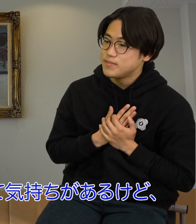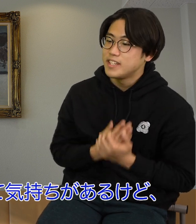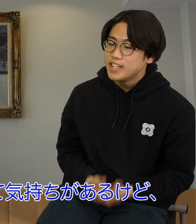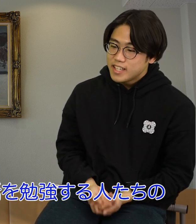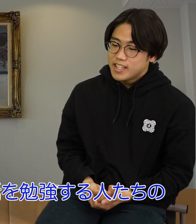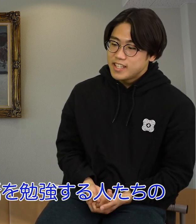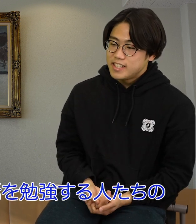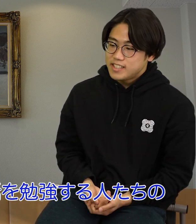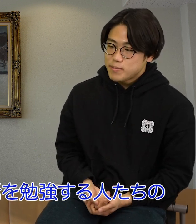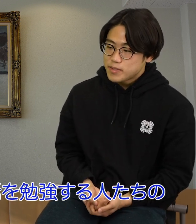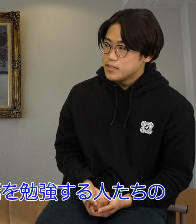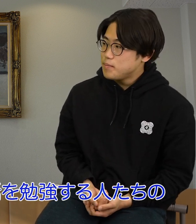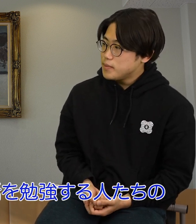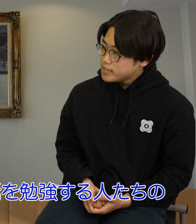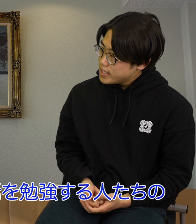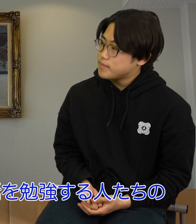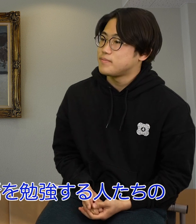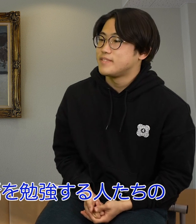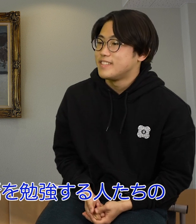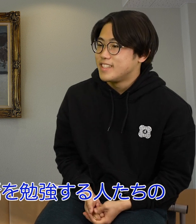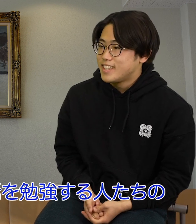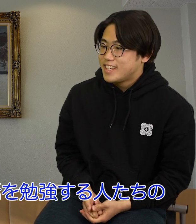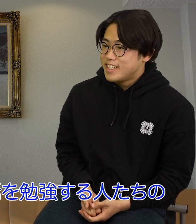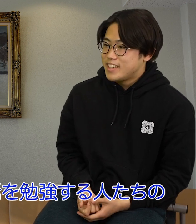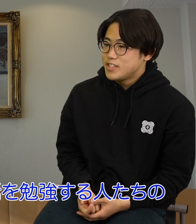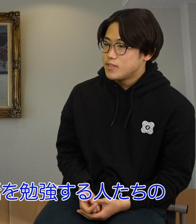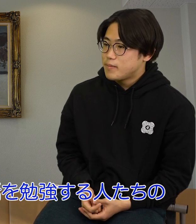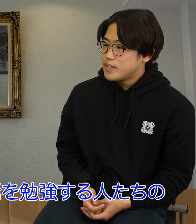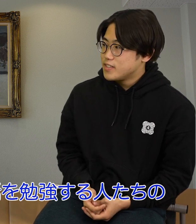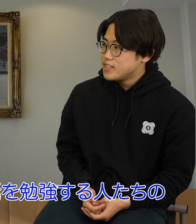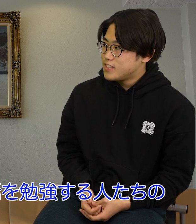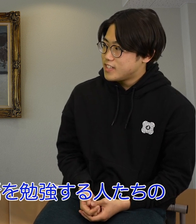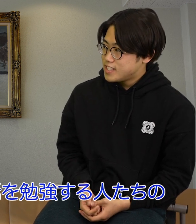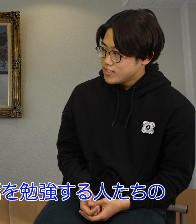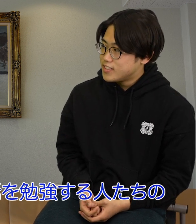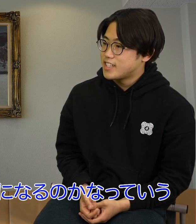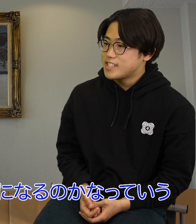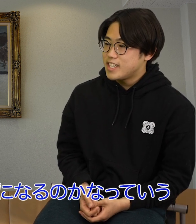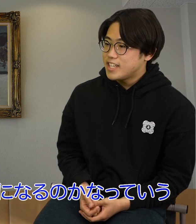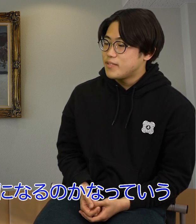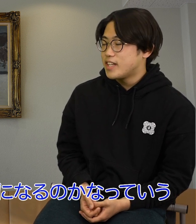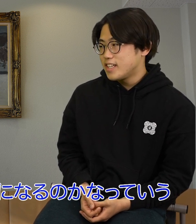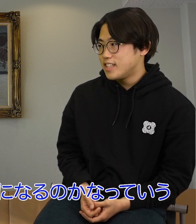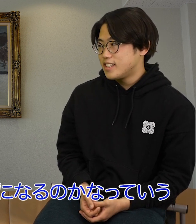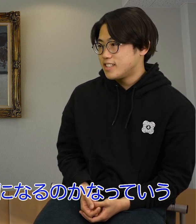けど、でもその一方で手話勉強する人たちの